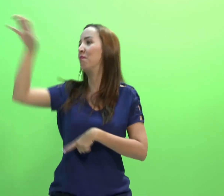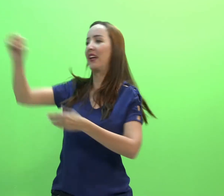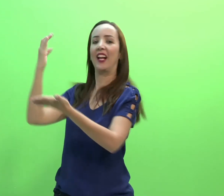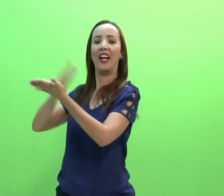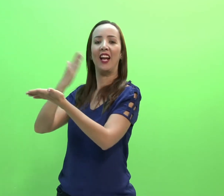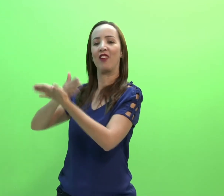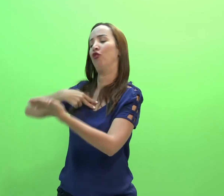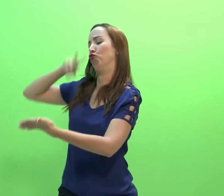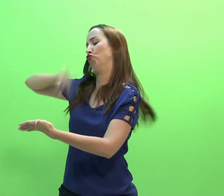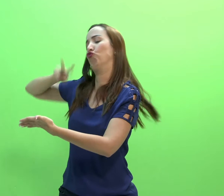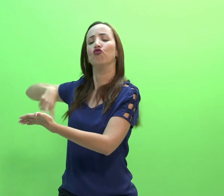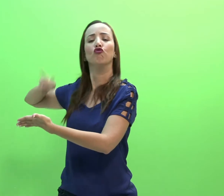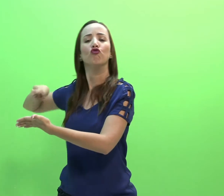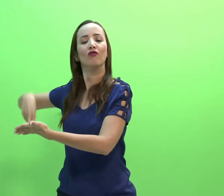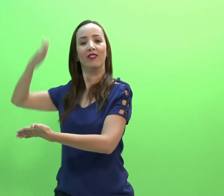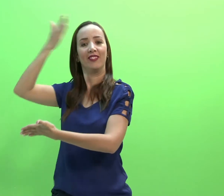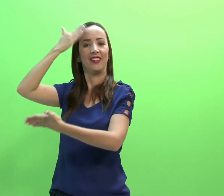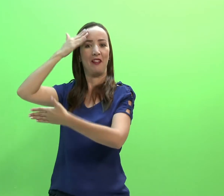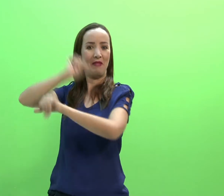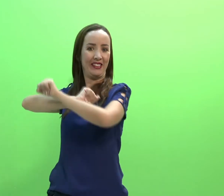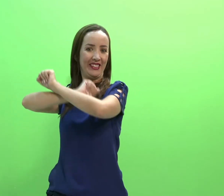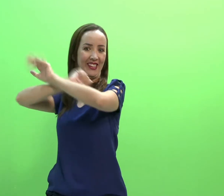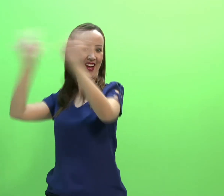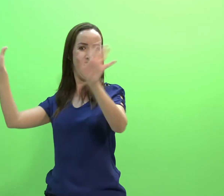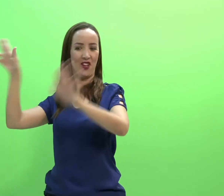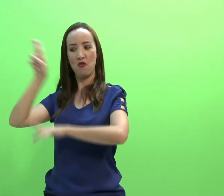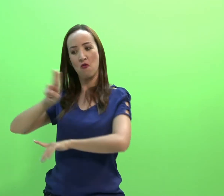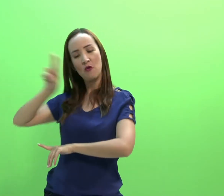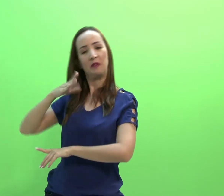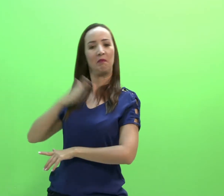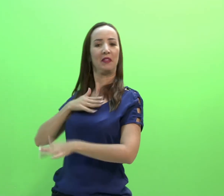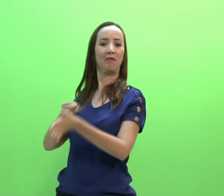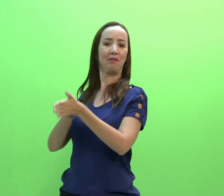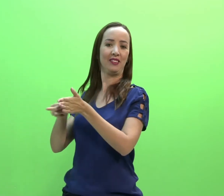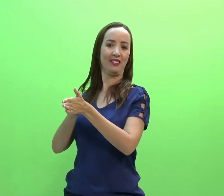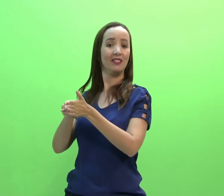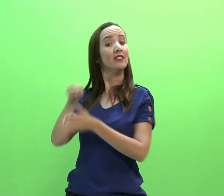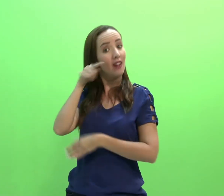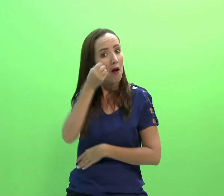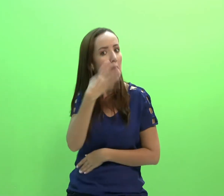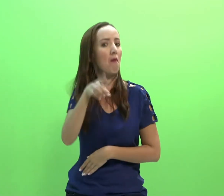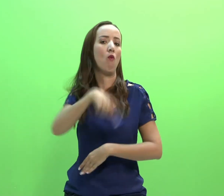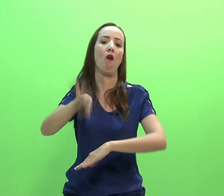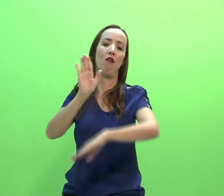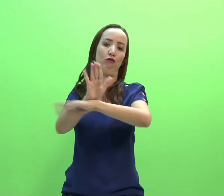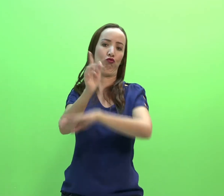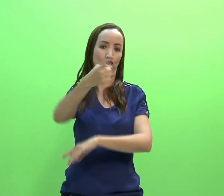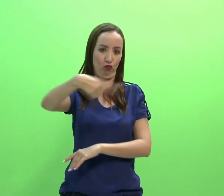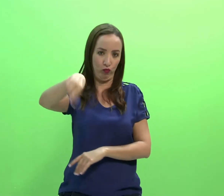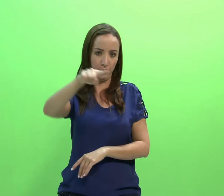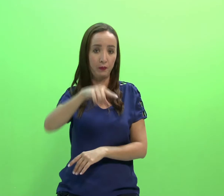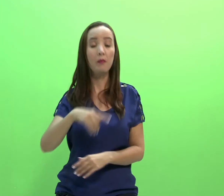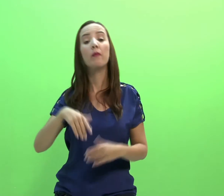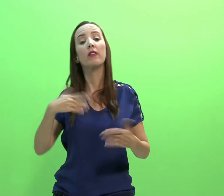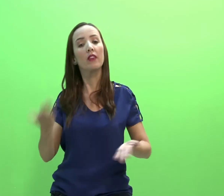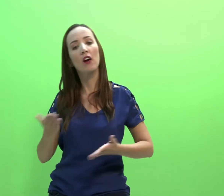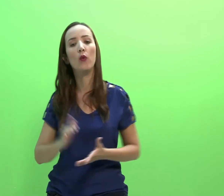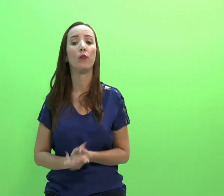no artigo, você vai poder ler materiais desse autor. Então, isso vai auxiliá-los.